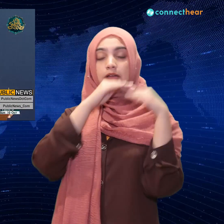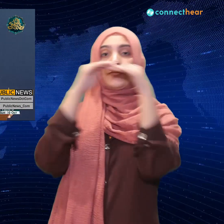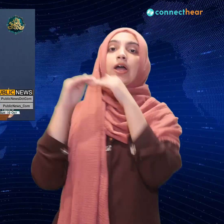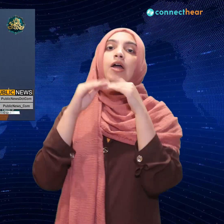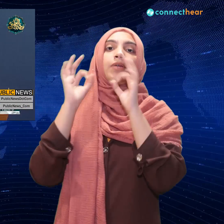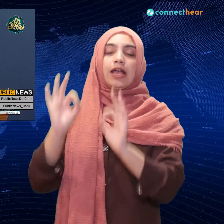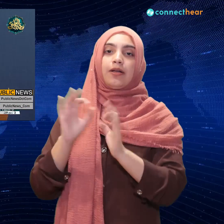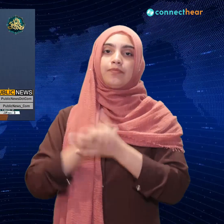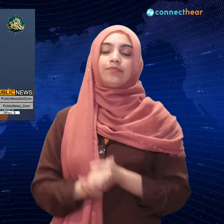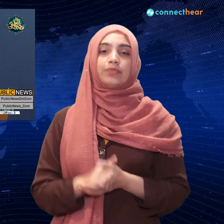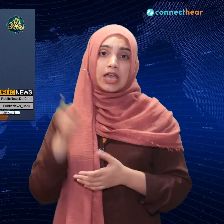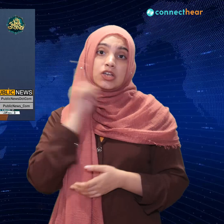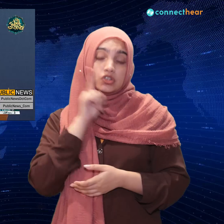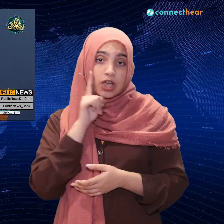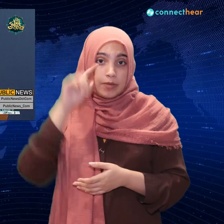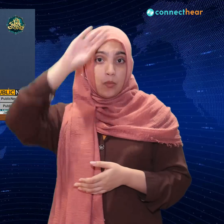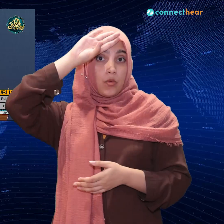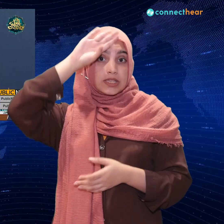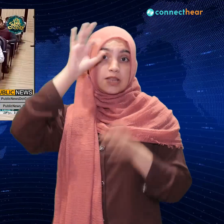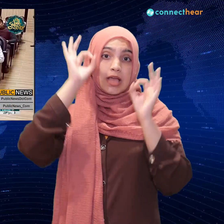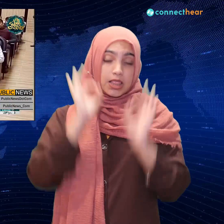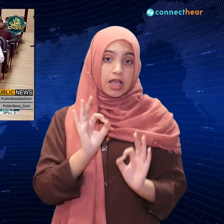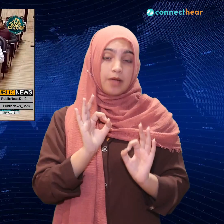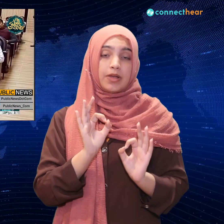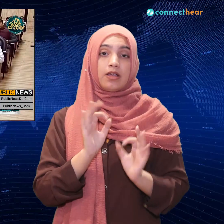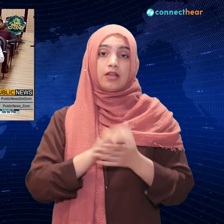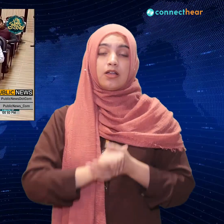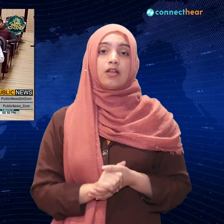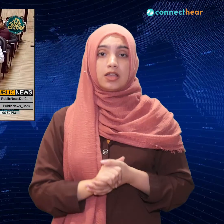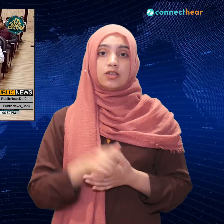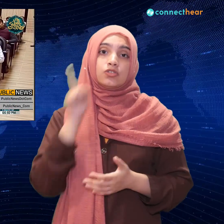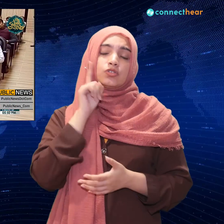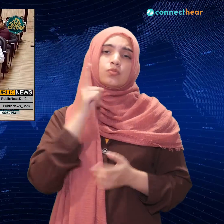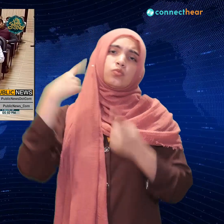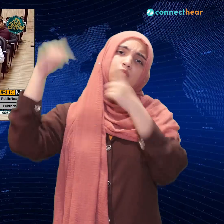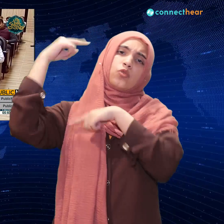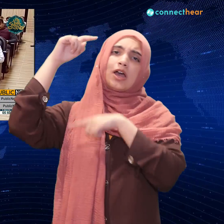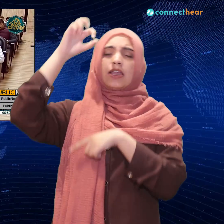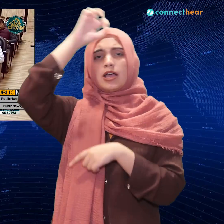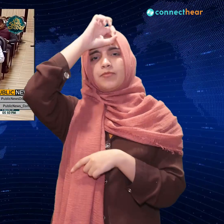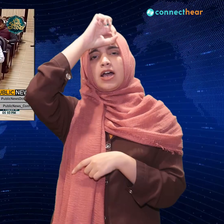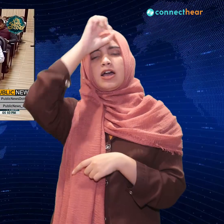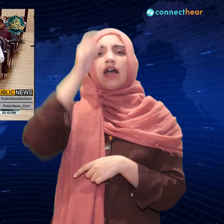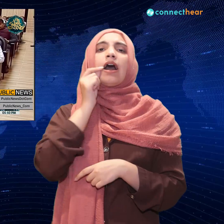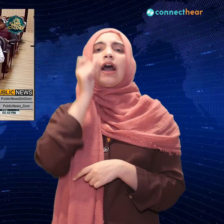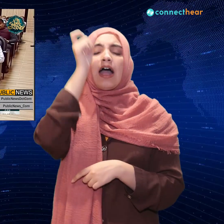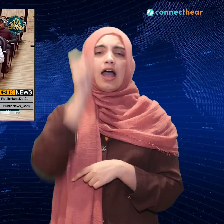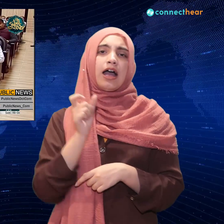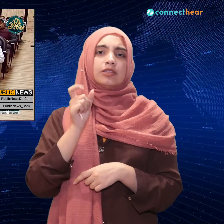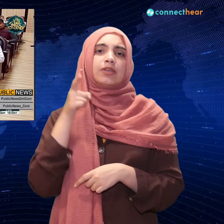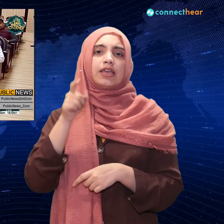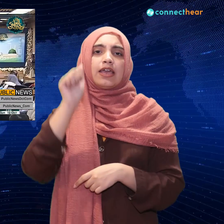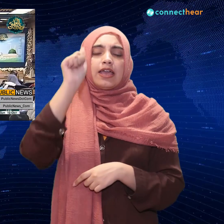تو جب ایک مسلمان بہت بڑا ایک عالم تھا محمد عبدو، کوئی